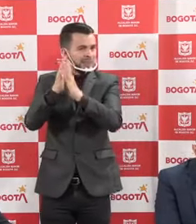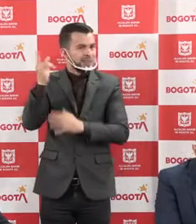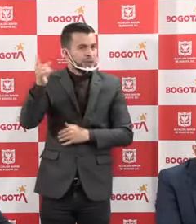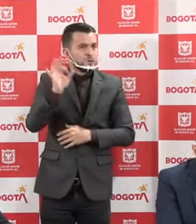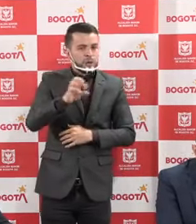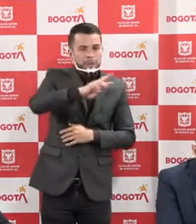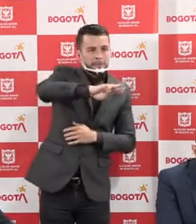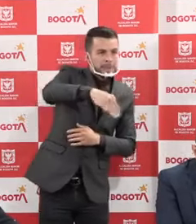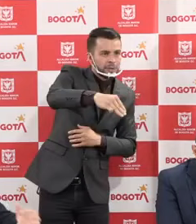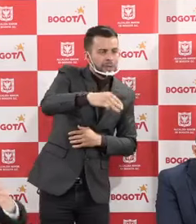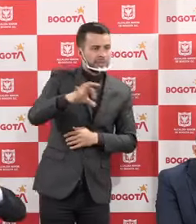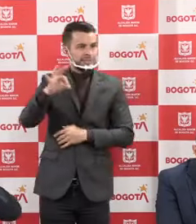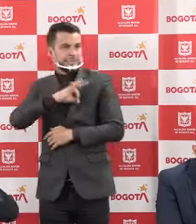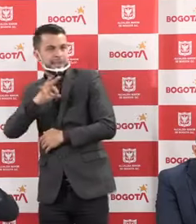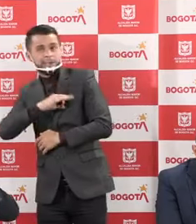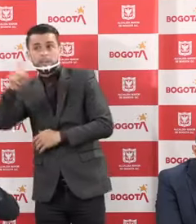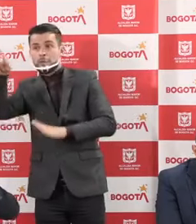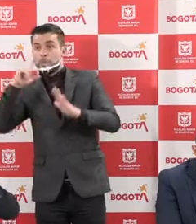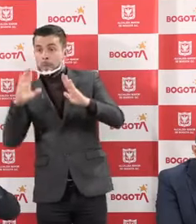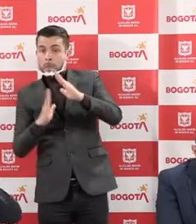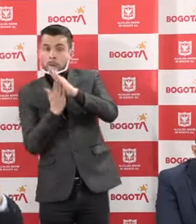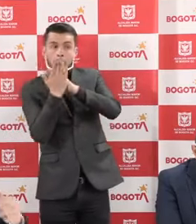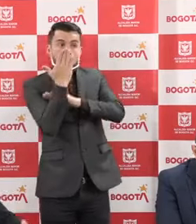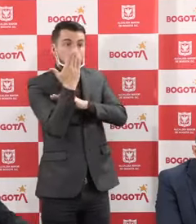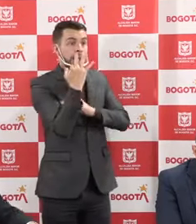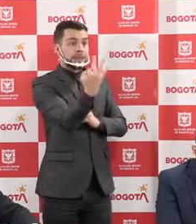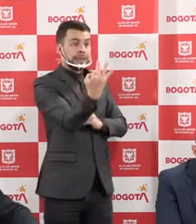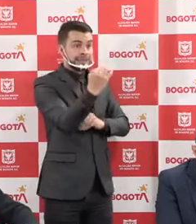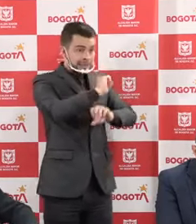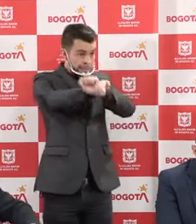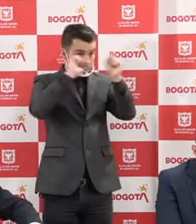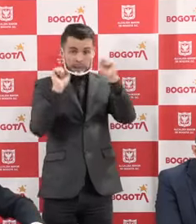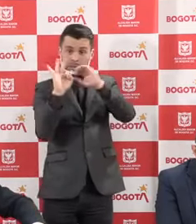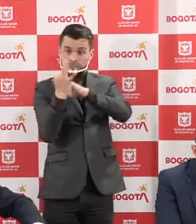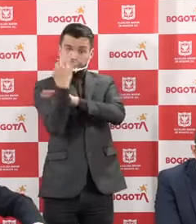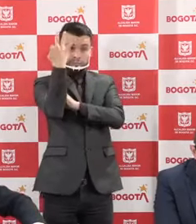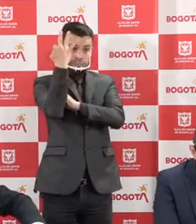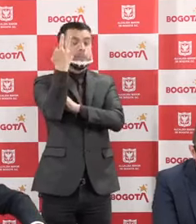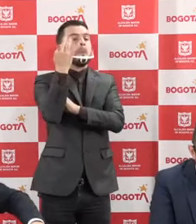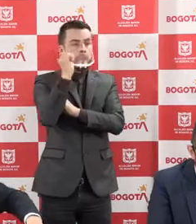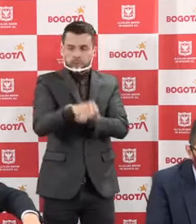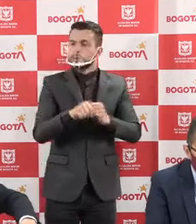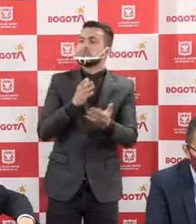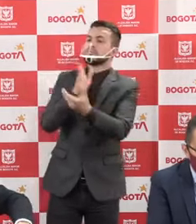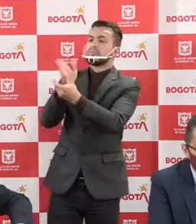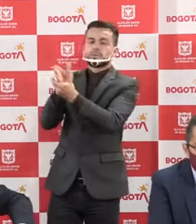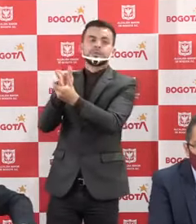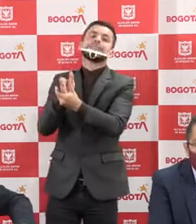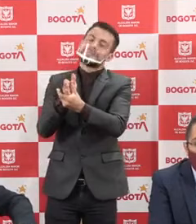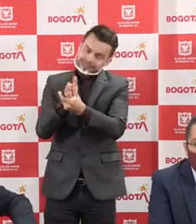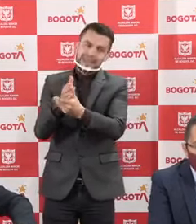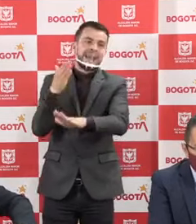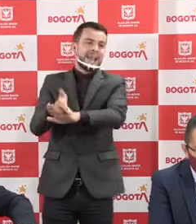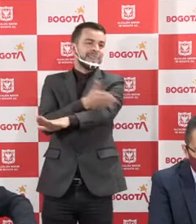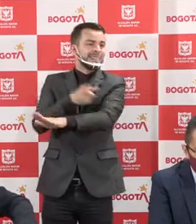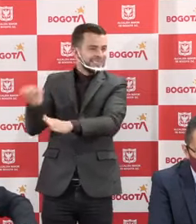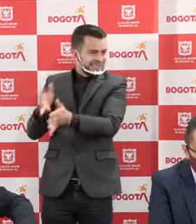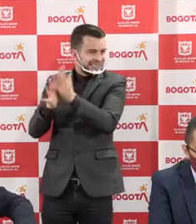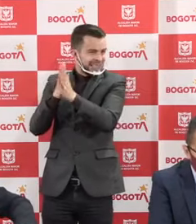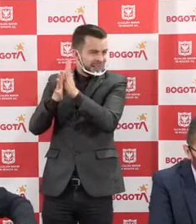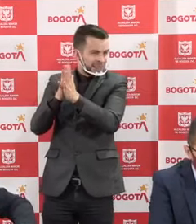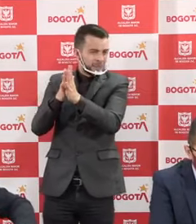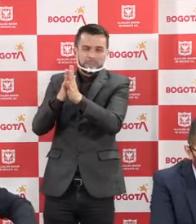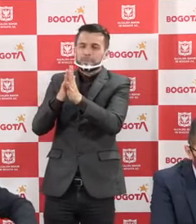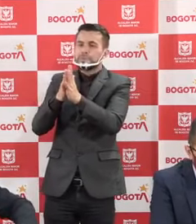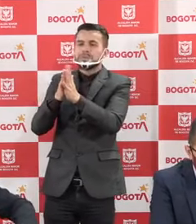días miércoles y sábado ellos pueden solicitar también la posibilidad de bogotá despierta de tener un permiso especial para realizar este tipo de